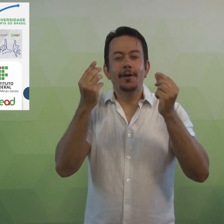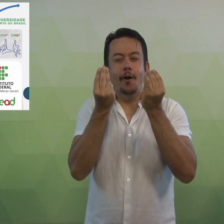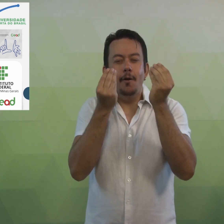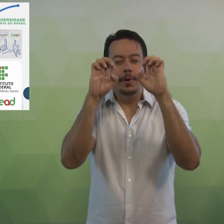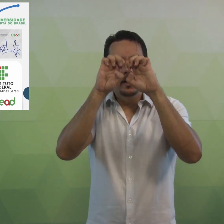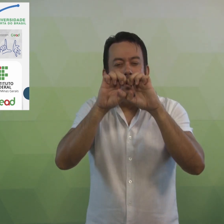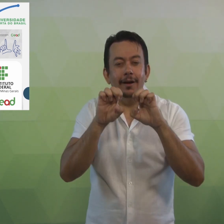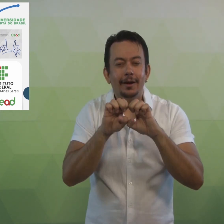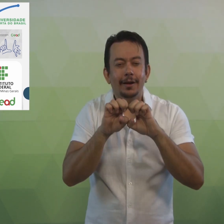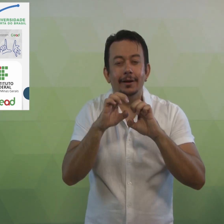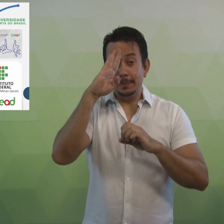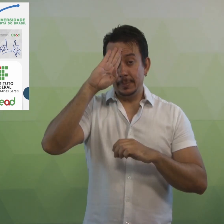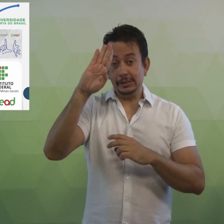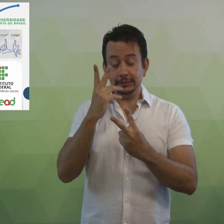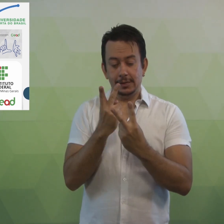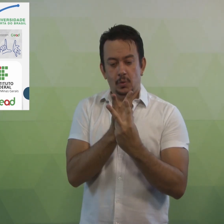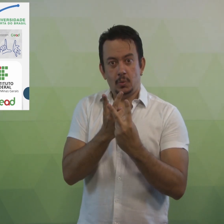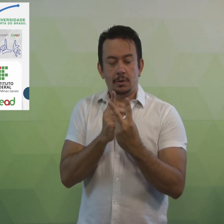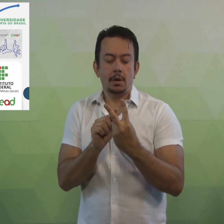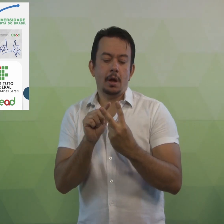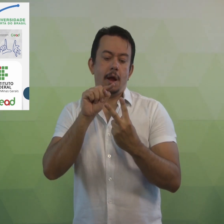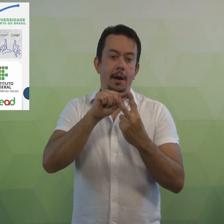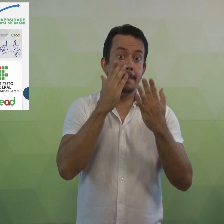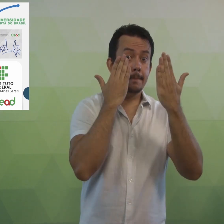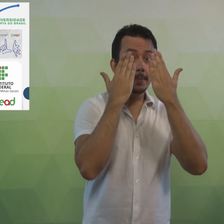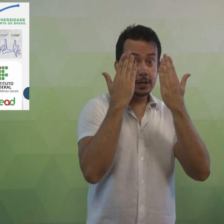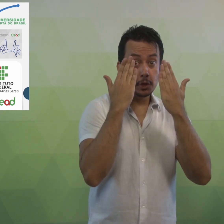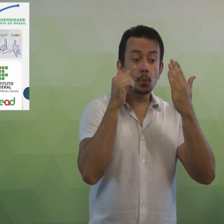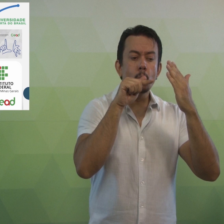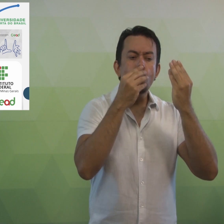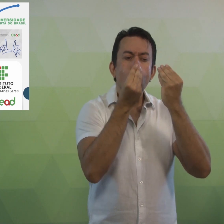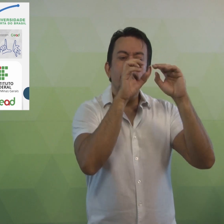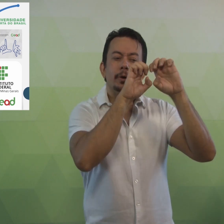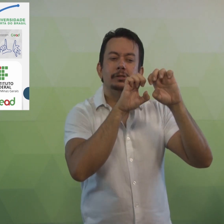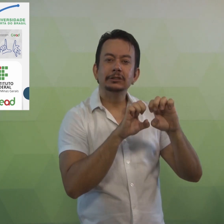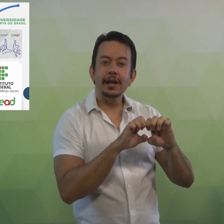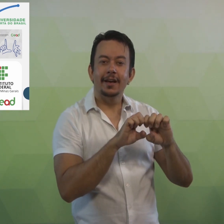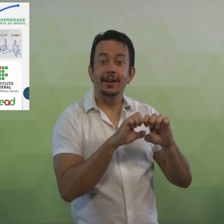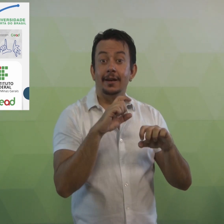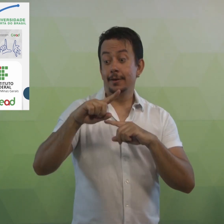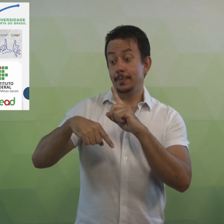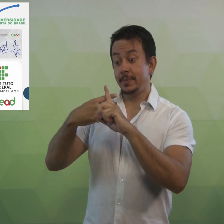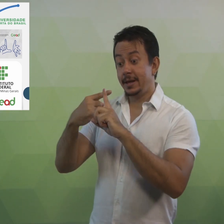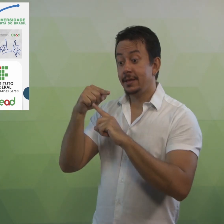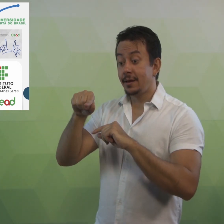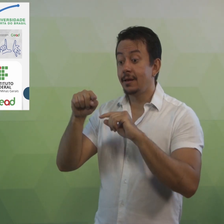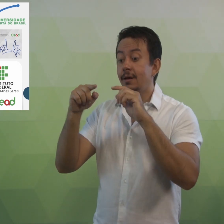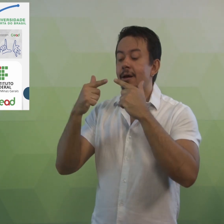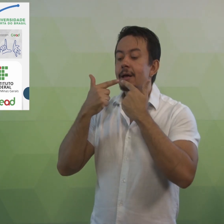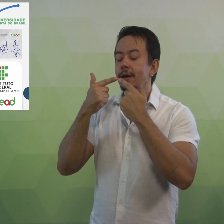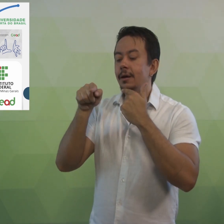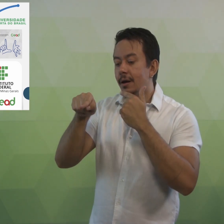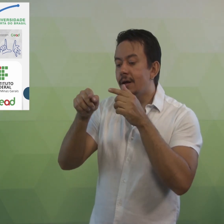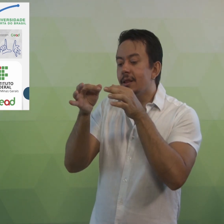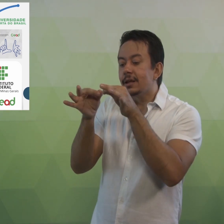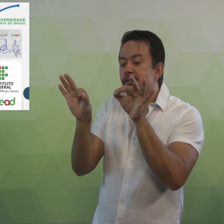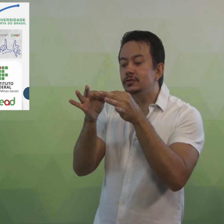Então, quando você precisa estruturar uma frase, você precisa desses fatores para que você consiga